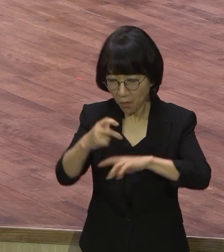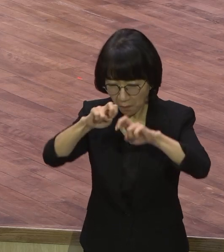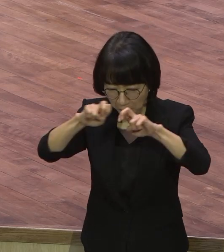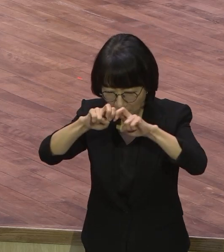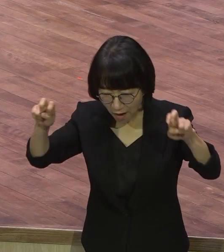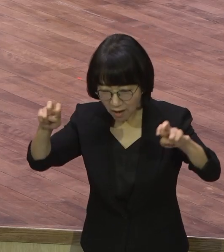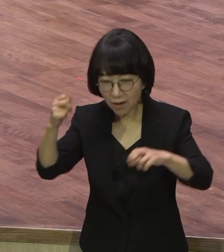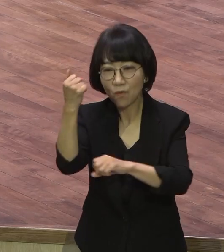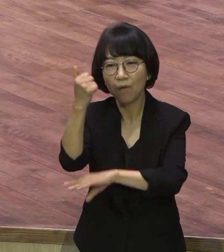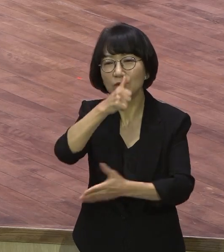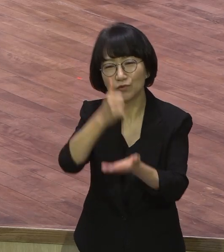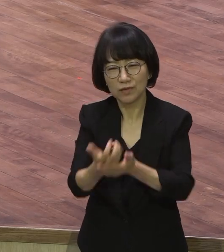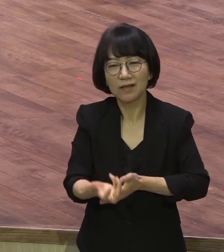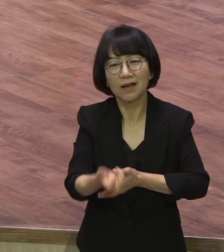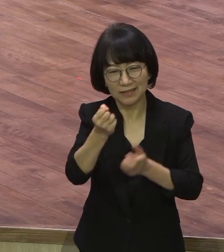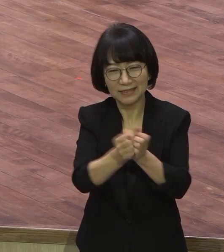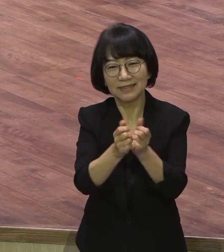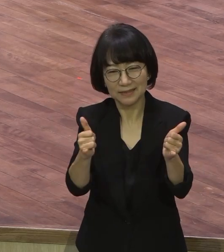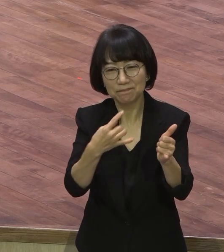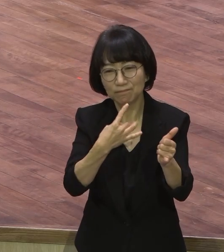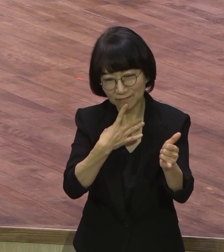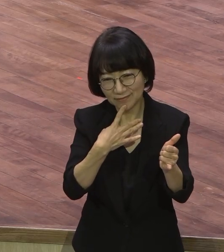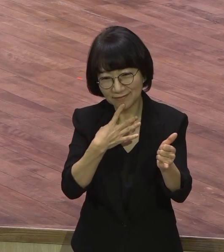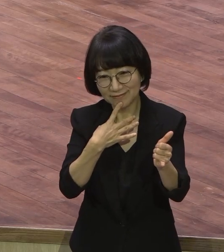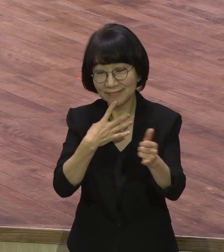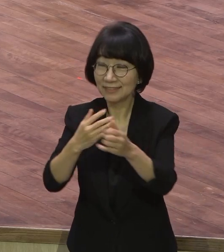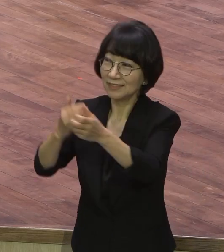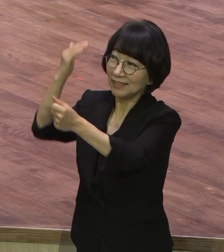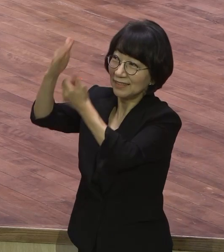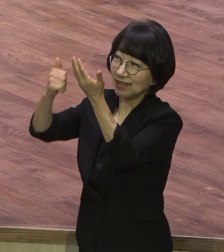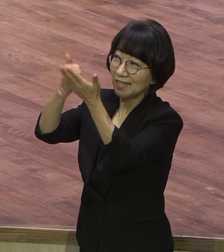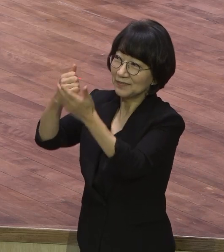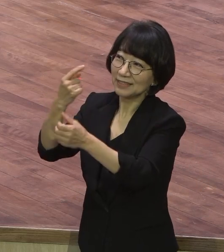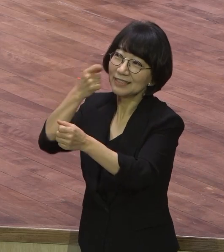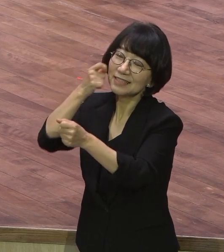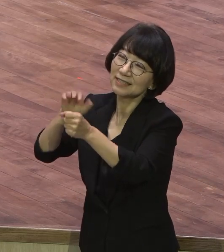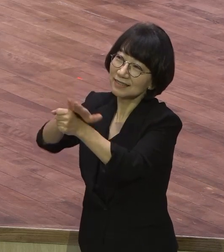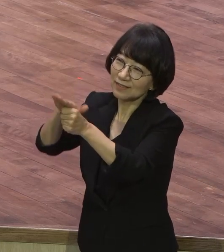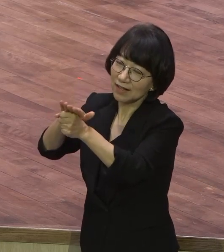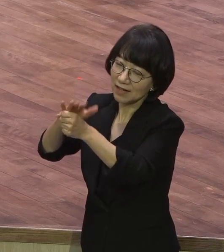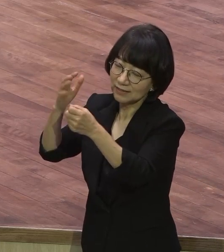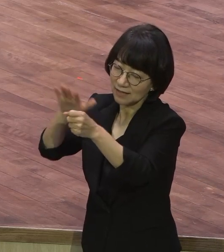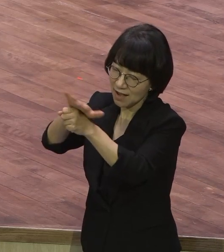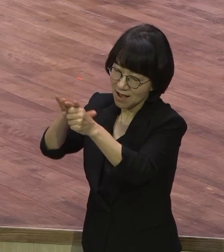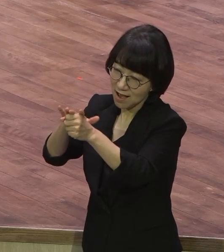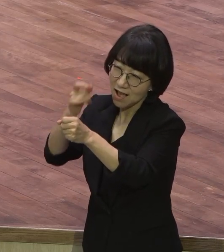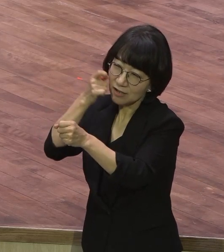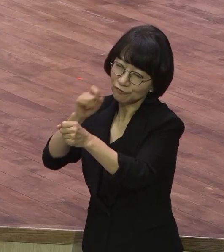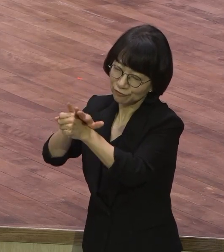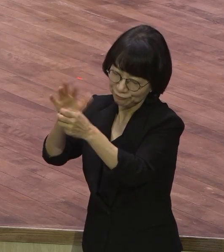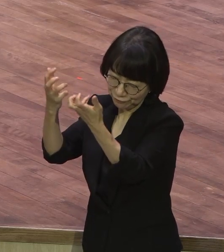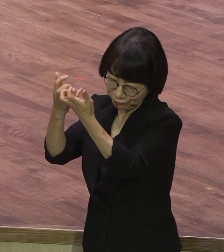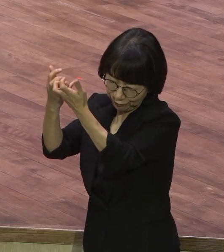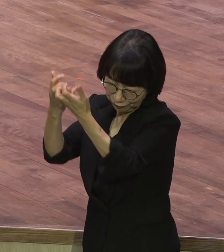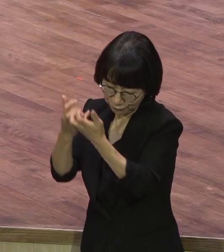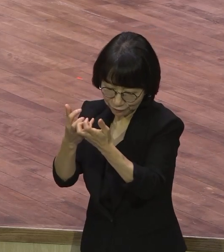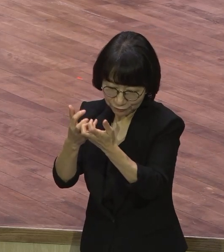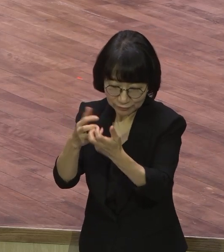그래서 사랑과 은혜가 풍성하신 하나님께서 구원의 유일한 길을 여셨는데 그것이 바로 뭐요? 예수